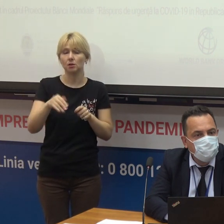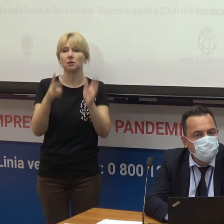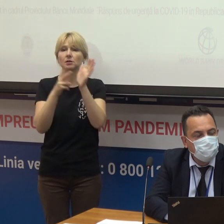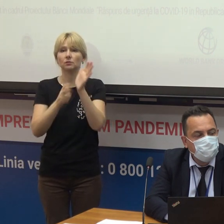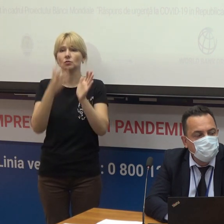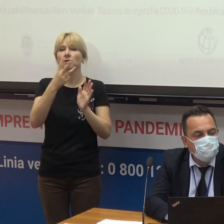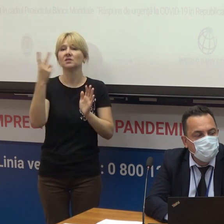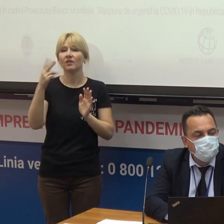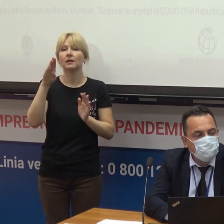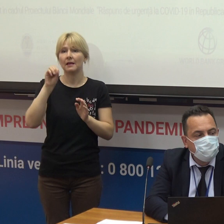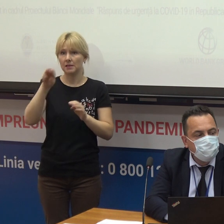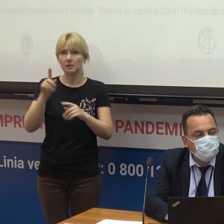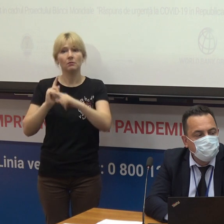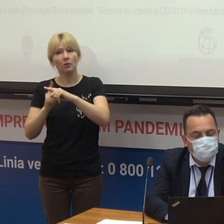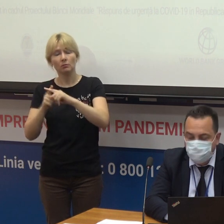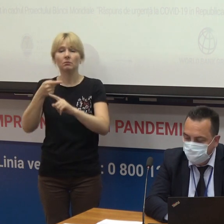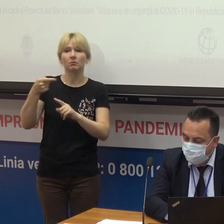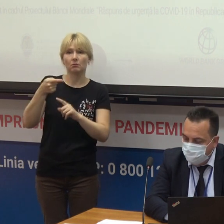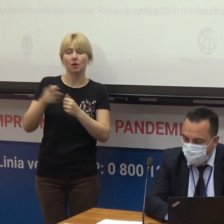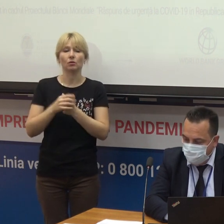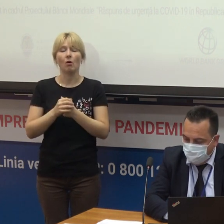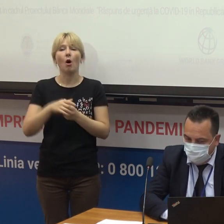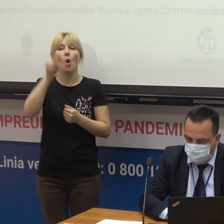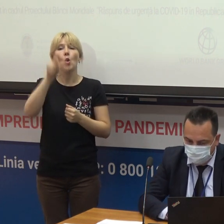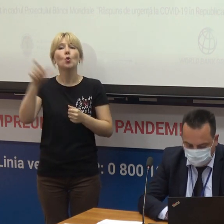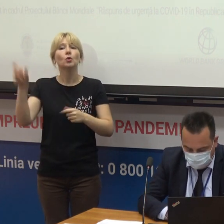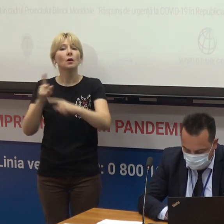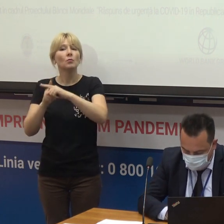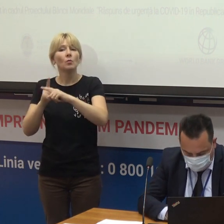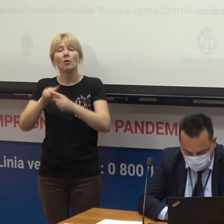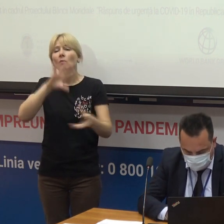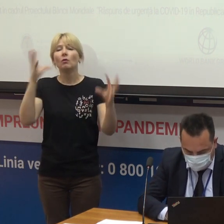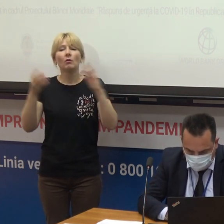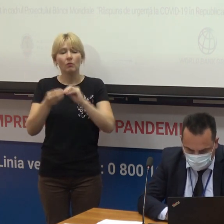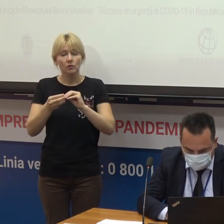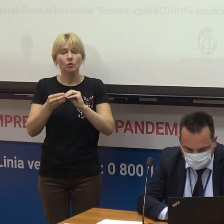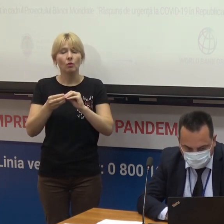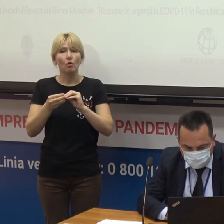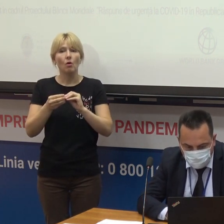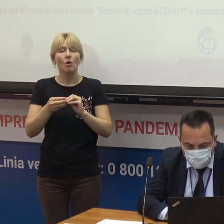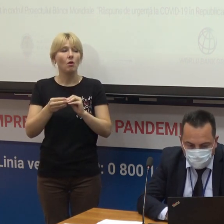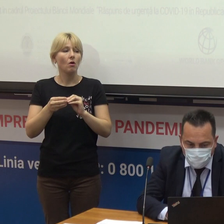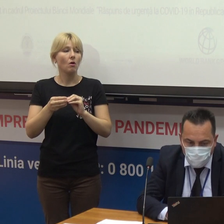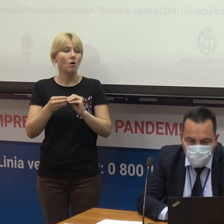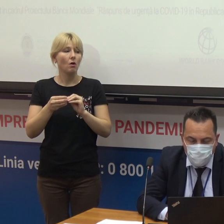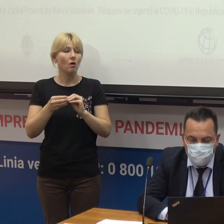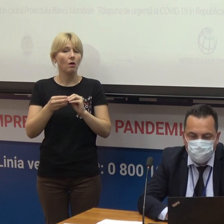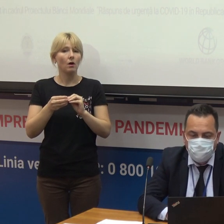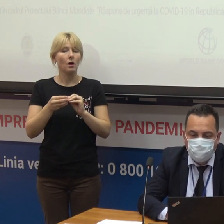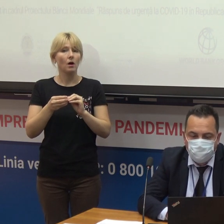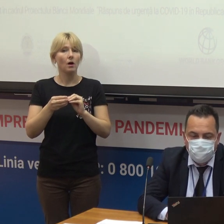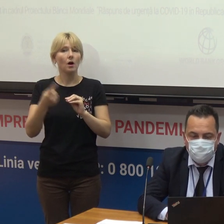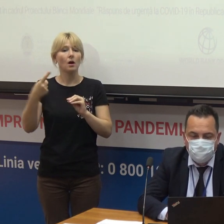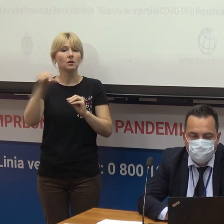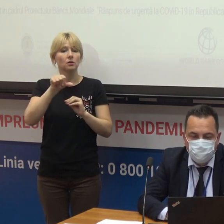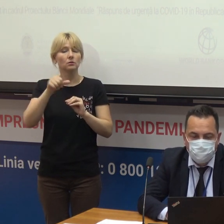32.723 de teste. Procentul persoanelor confirmate pozitiv din totalul testelor efectuate constituie în